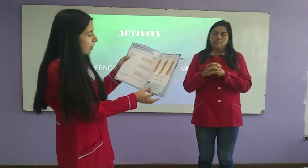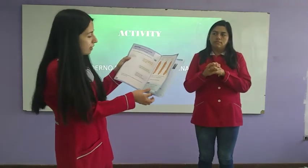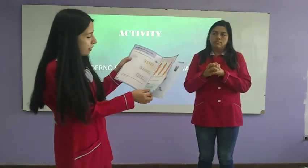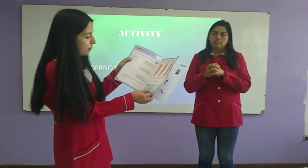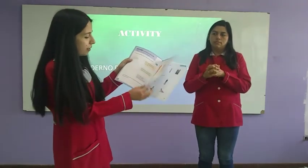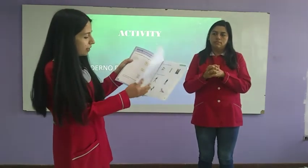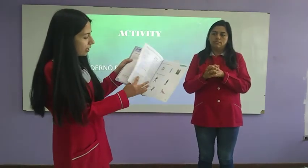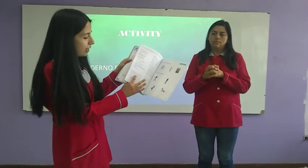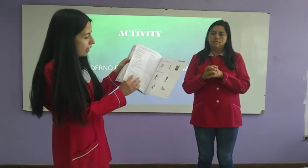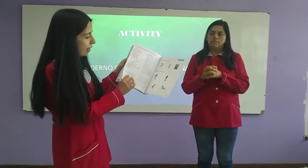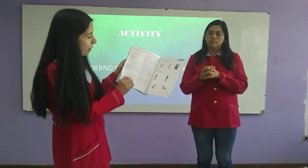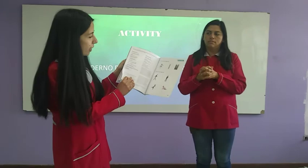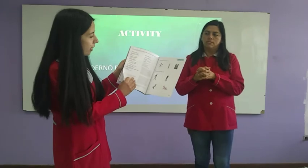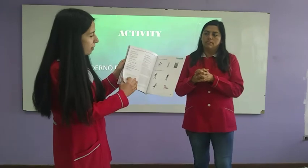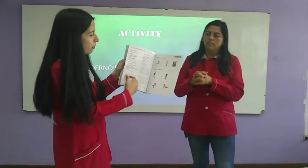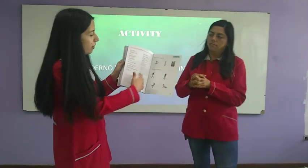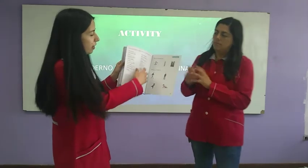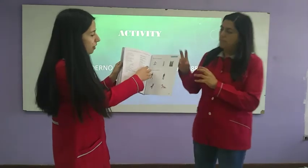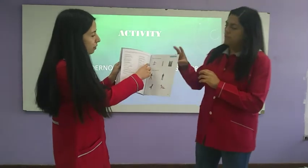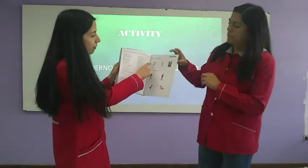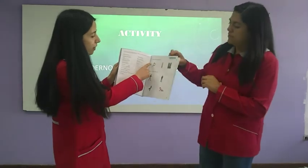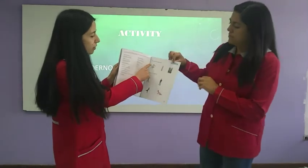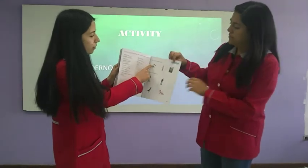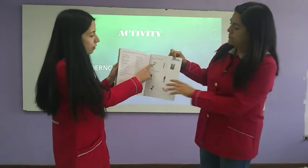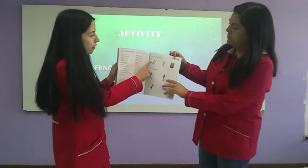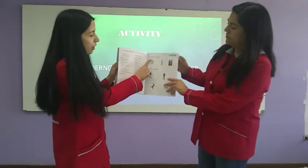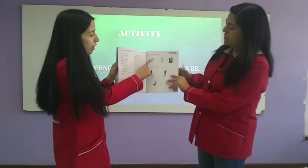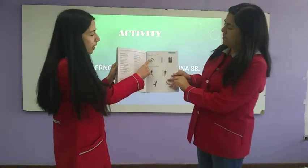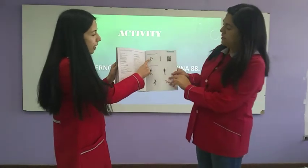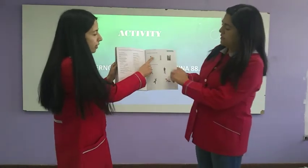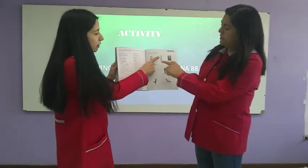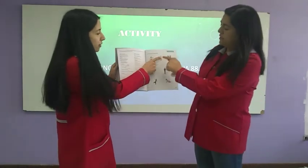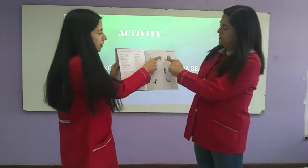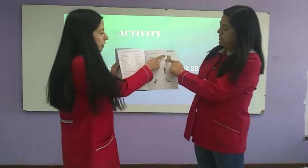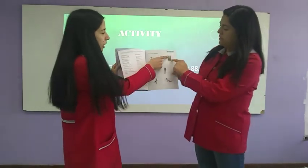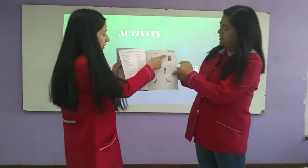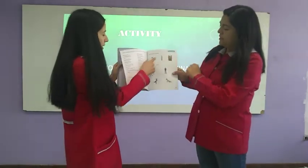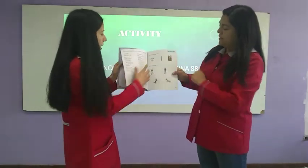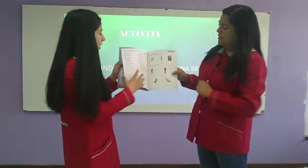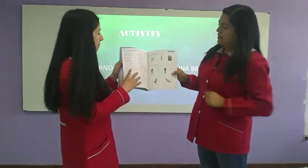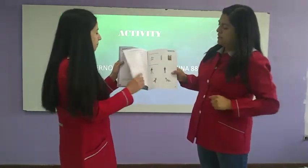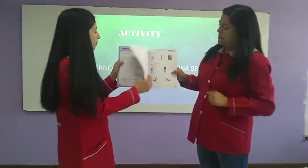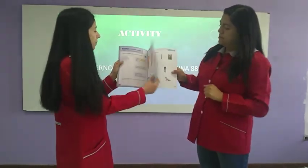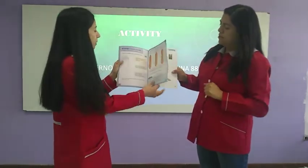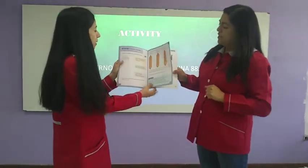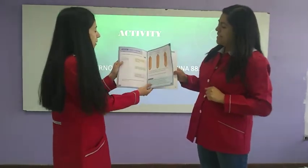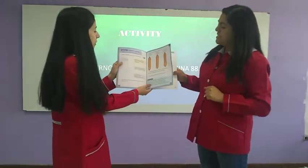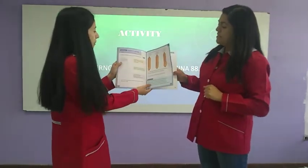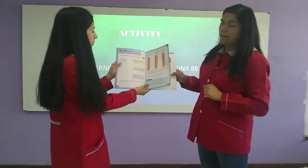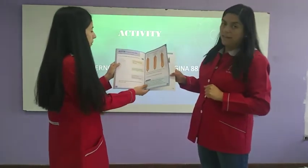se encuentran en la página 99, que son estos tres, ¿ya? Son tres